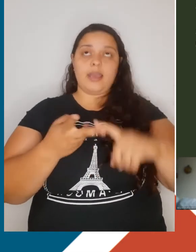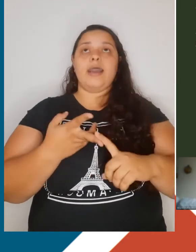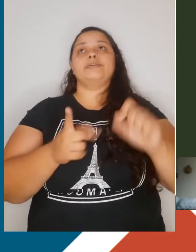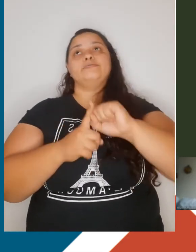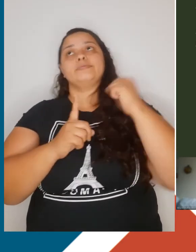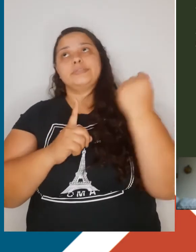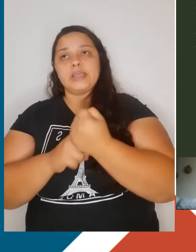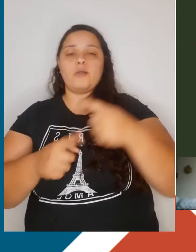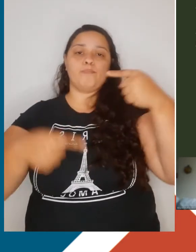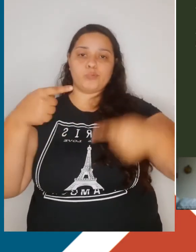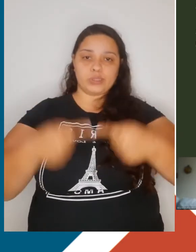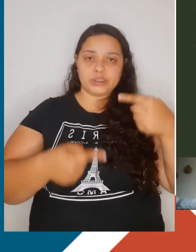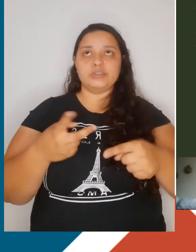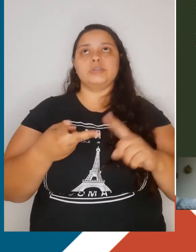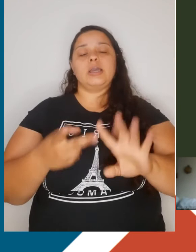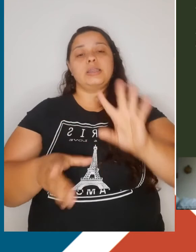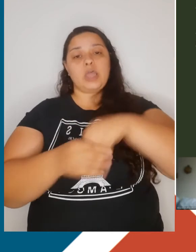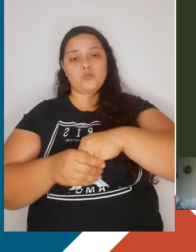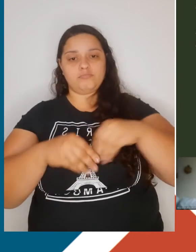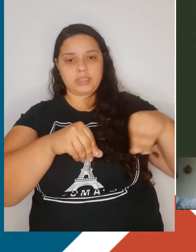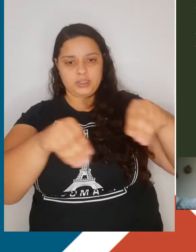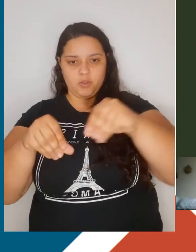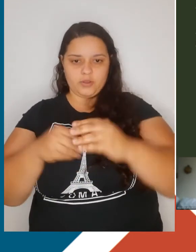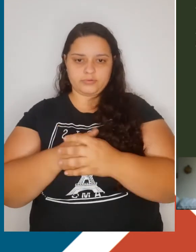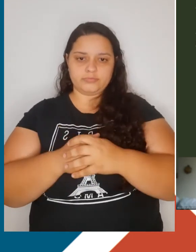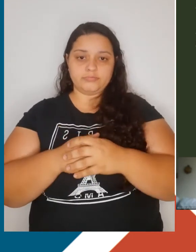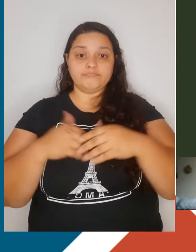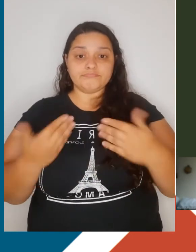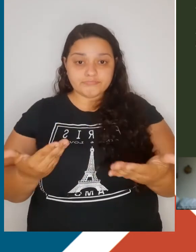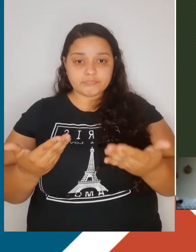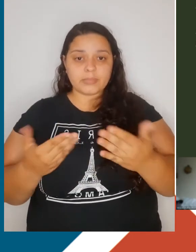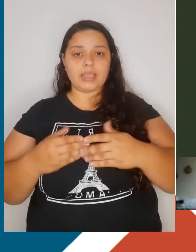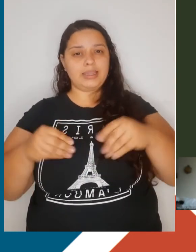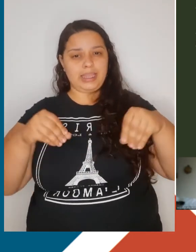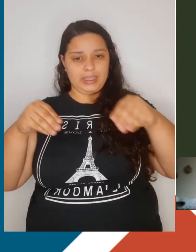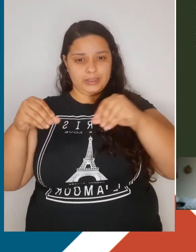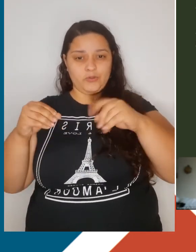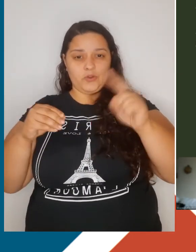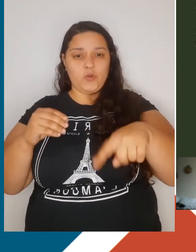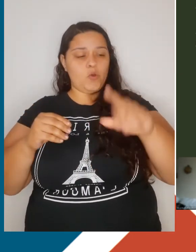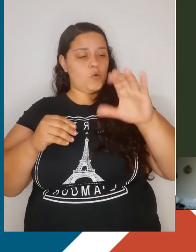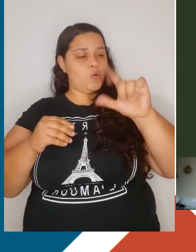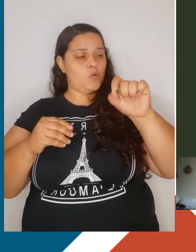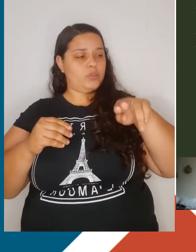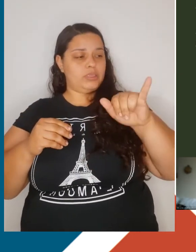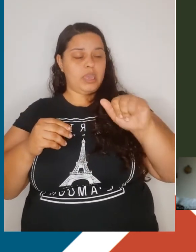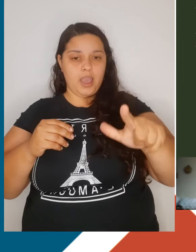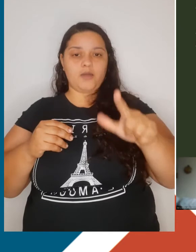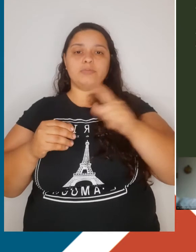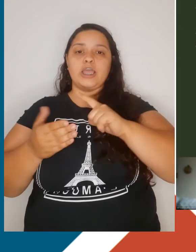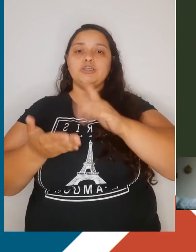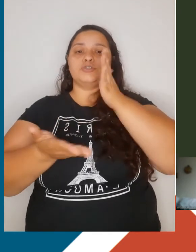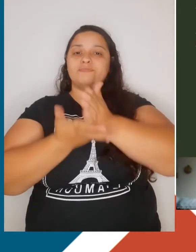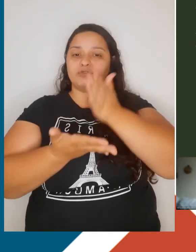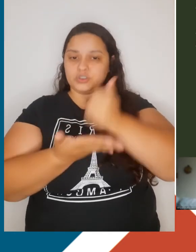influência militar, social, política dentro dos territórios. O fato do território colonial já